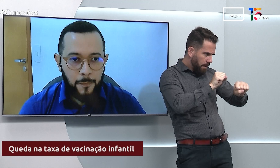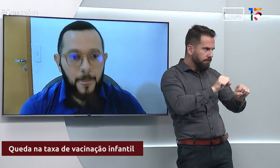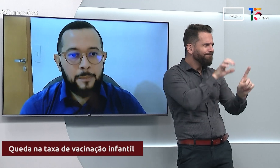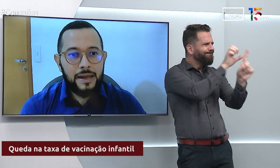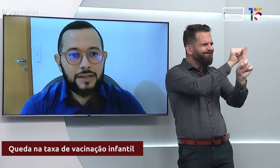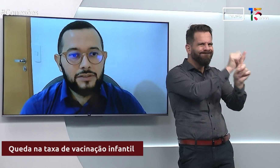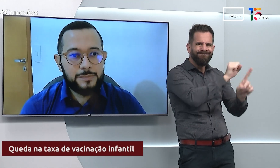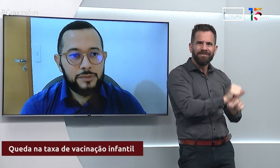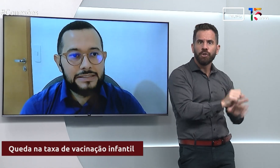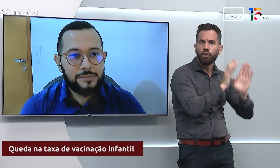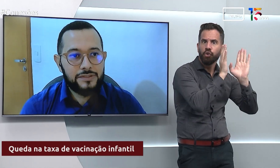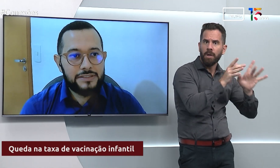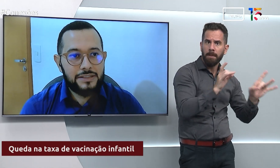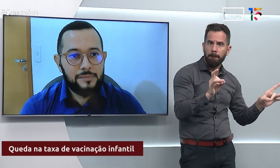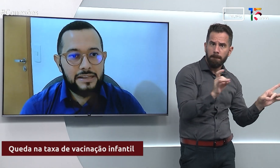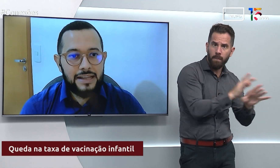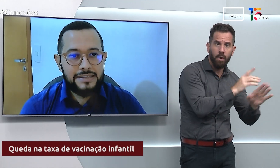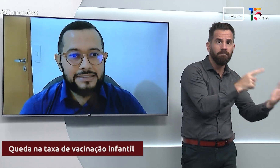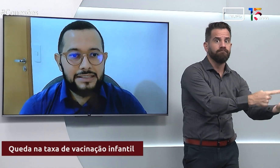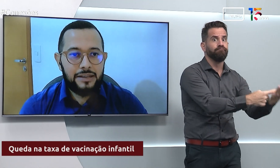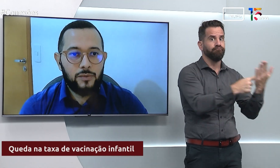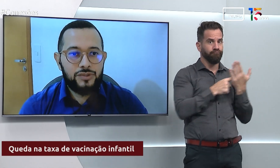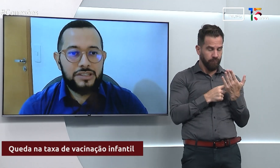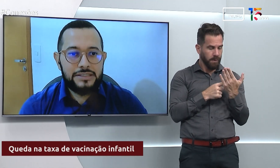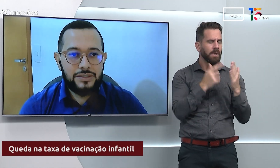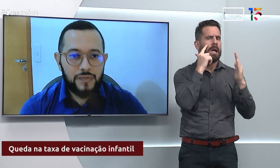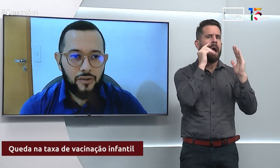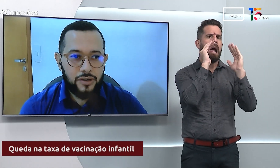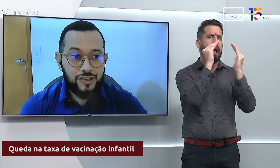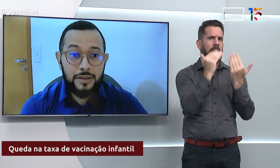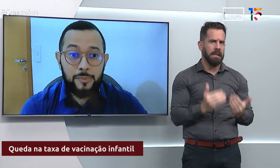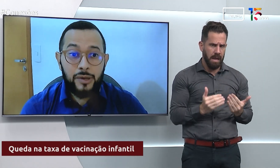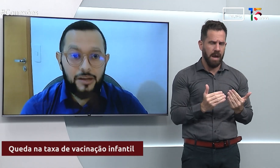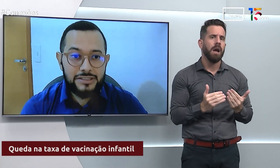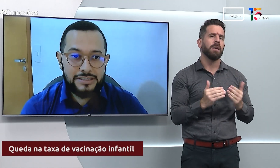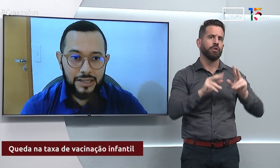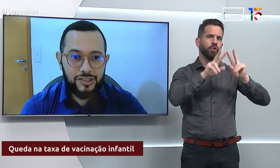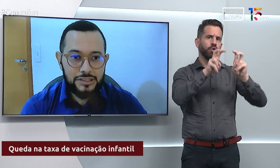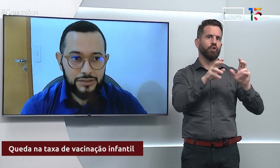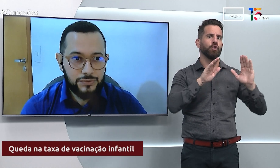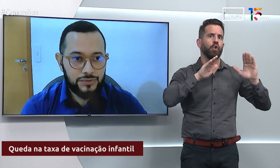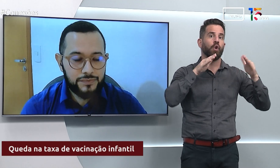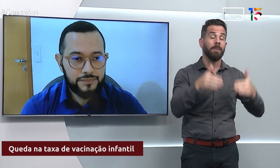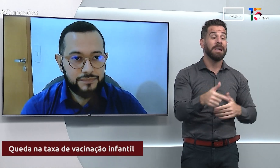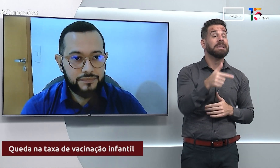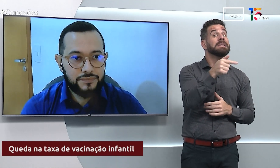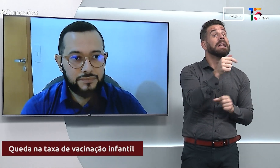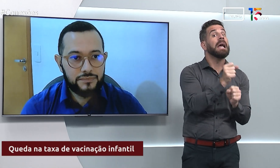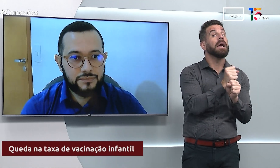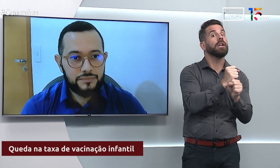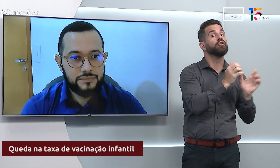público para que nós pudéssemos fazer uma análise utilizando um recorte temporal de 7 anos.